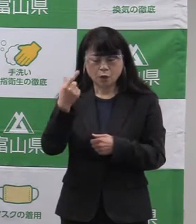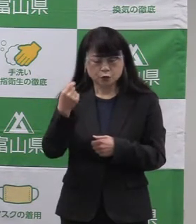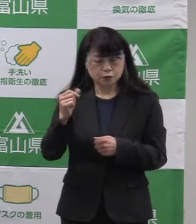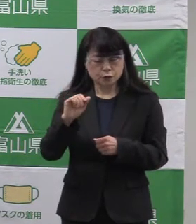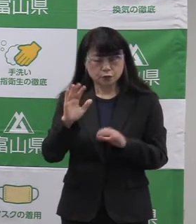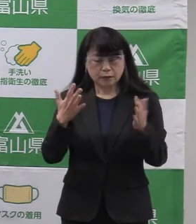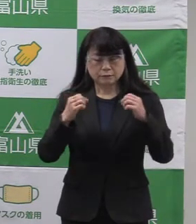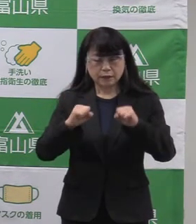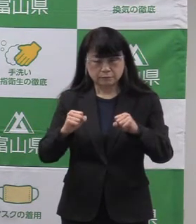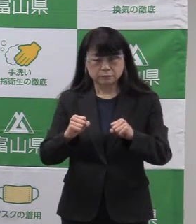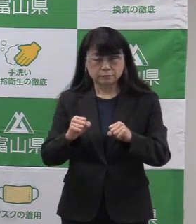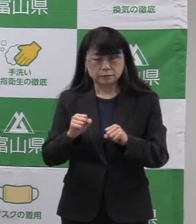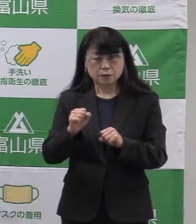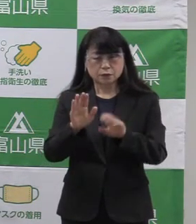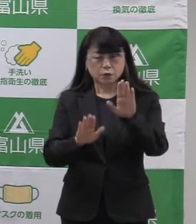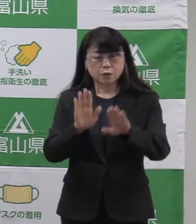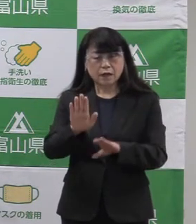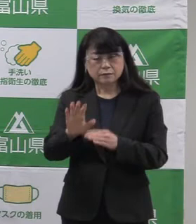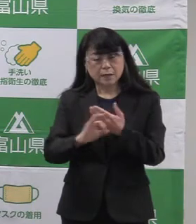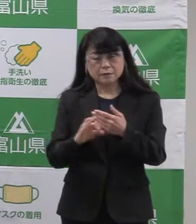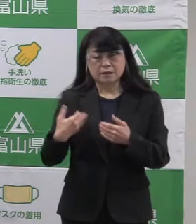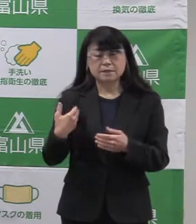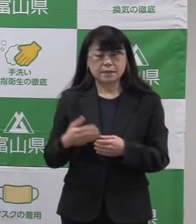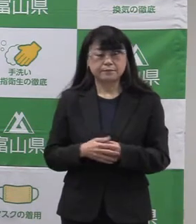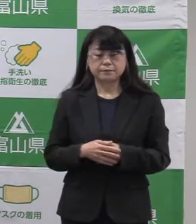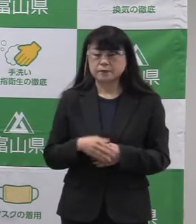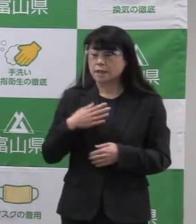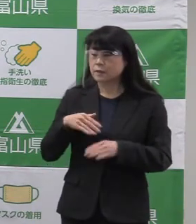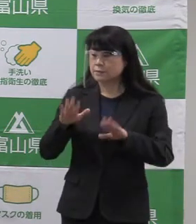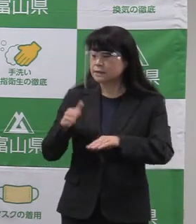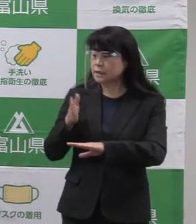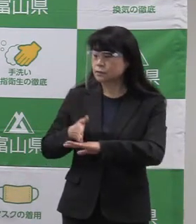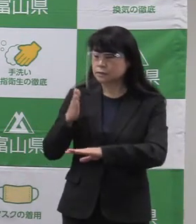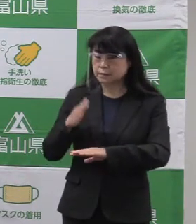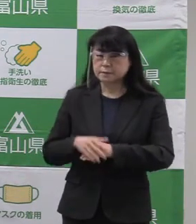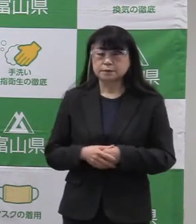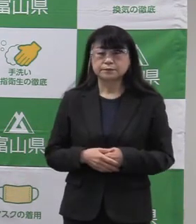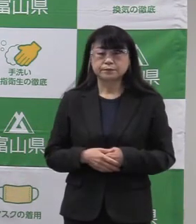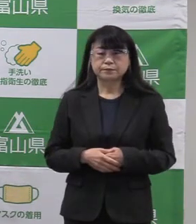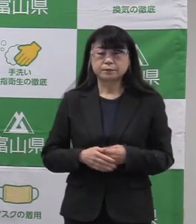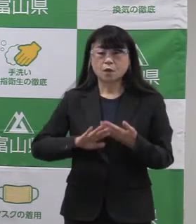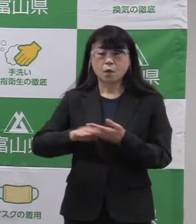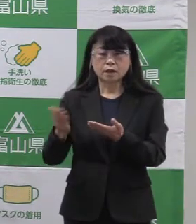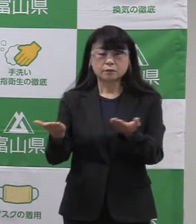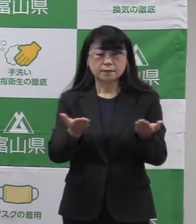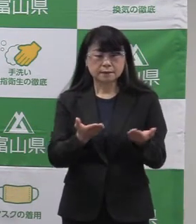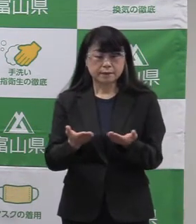ません。 わかりました。ありがとうございます。 ご回答ございますでしょうか。